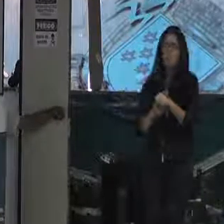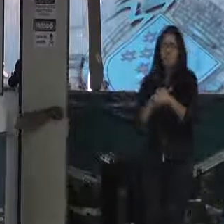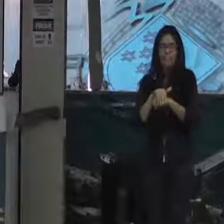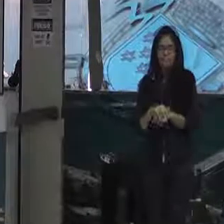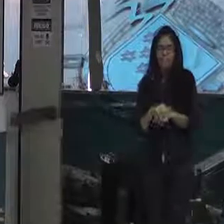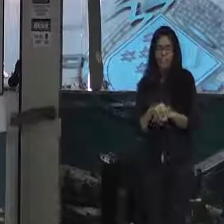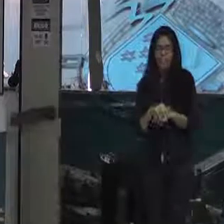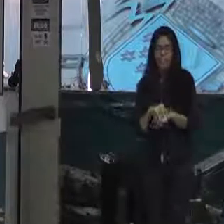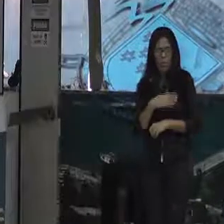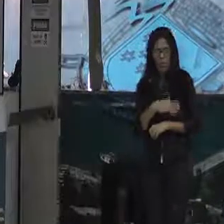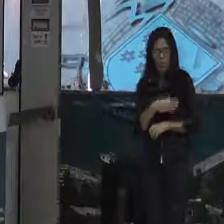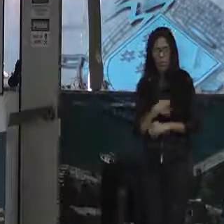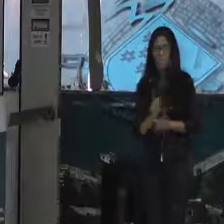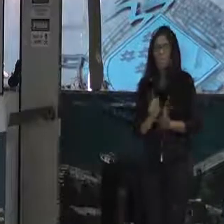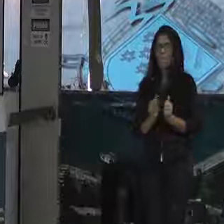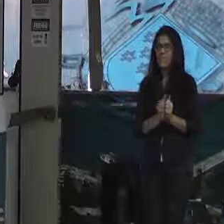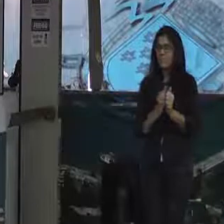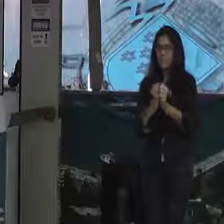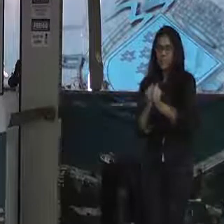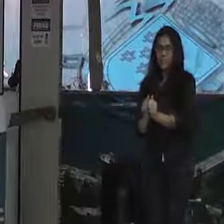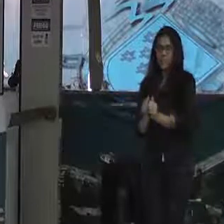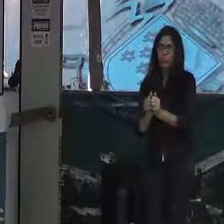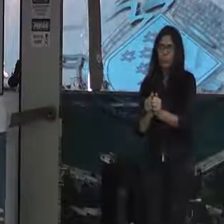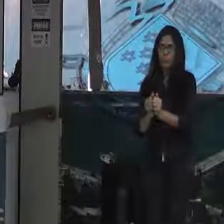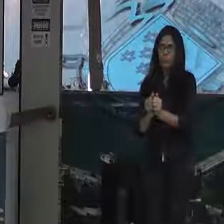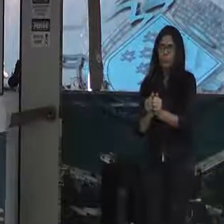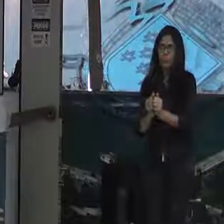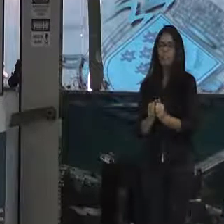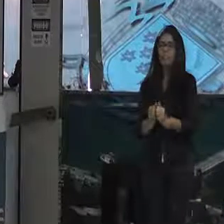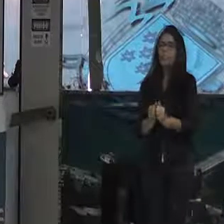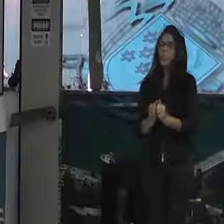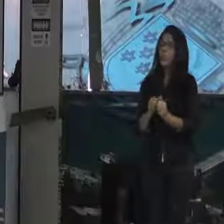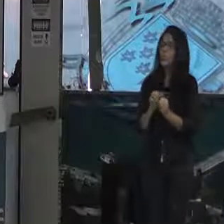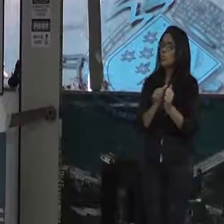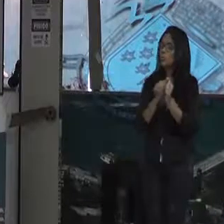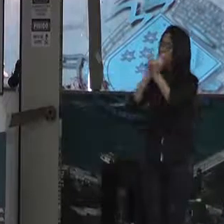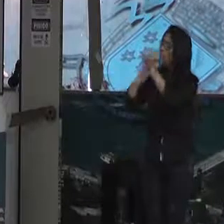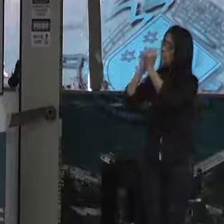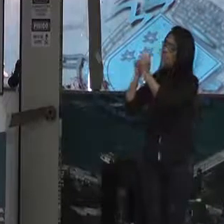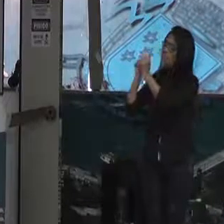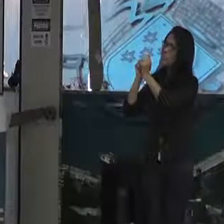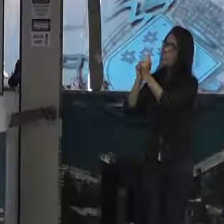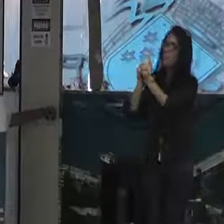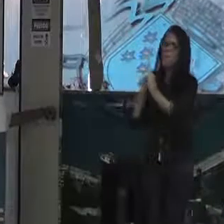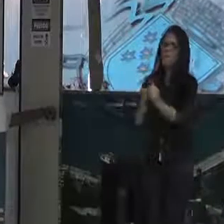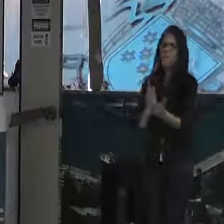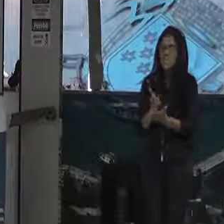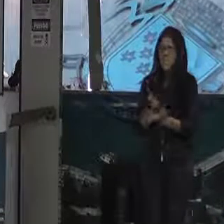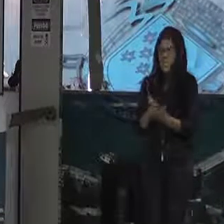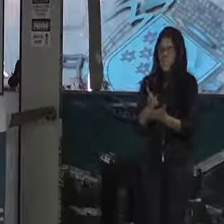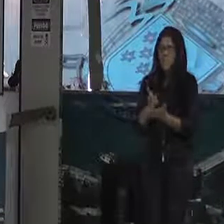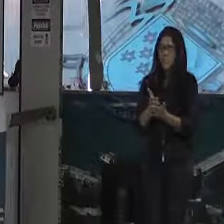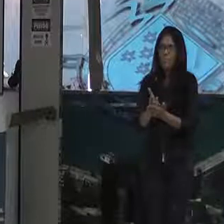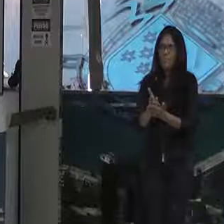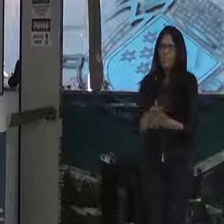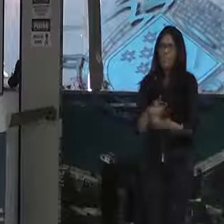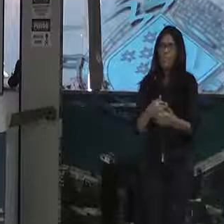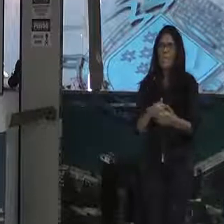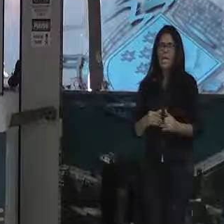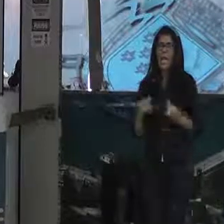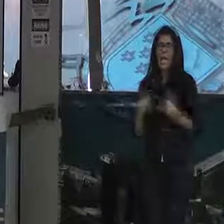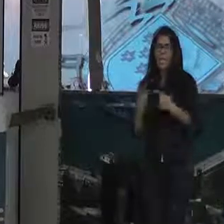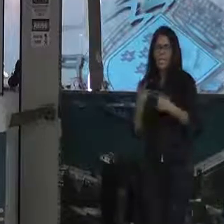ensina. Sempre tenho o Senhor diante de mim. Com ele, à minha direita, não serei abalado. Por isso, o meu coração